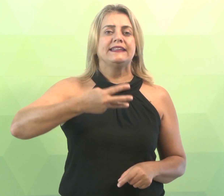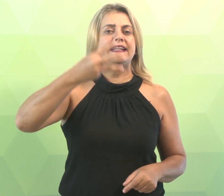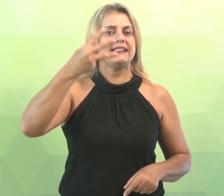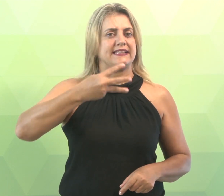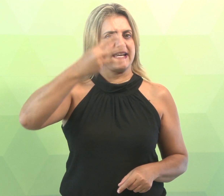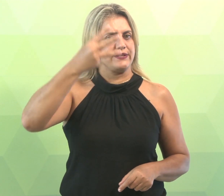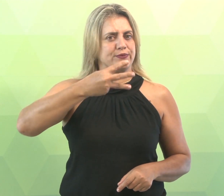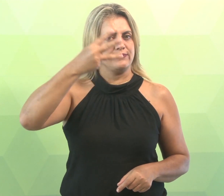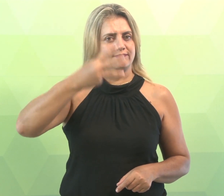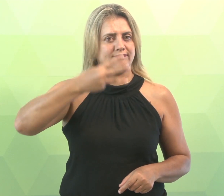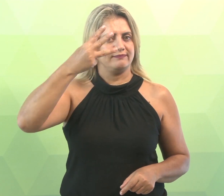terceiro,